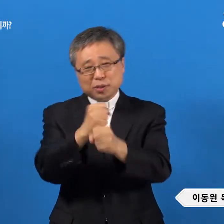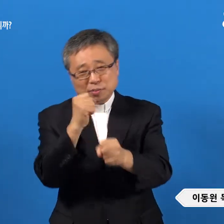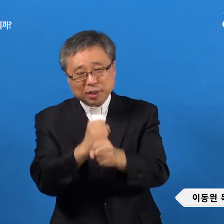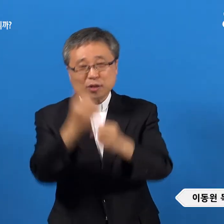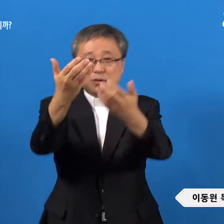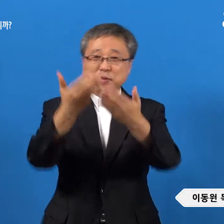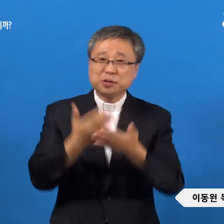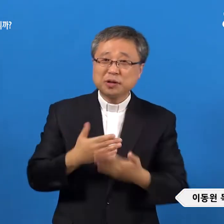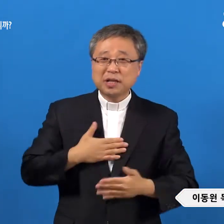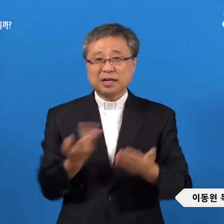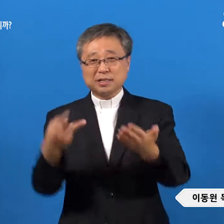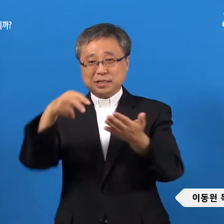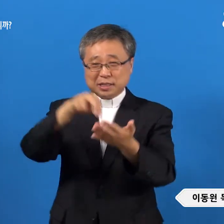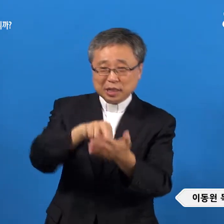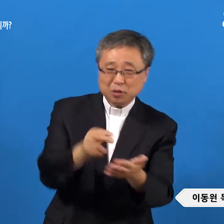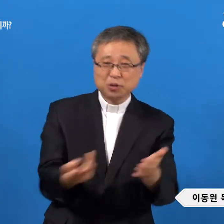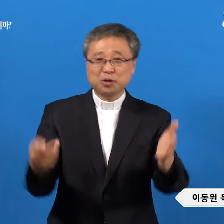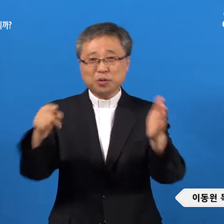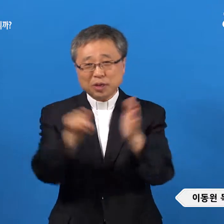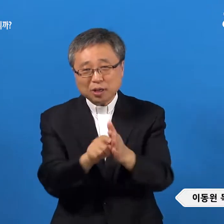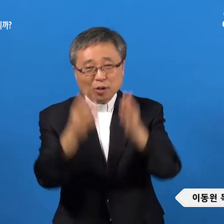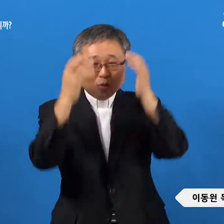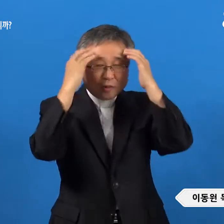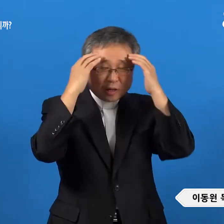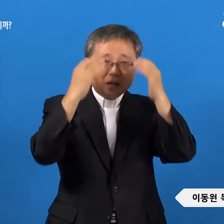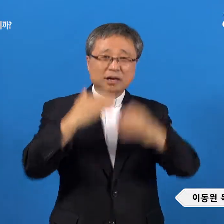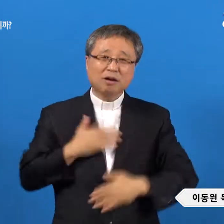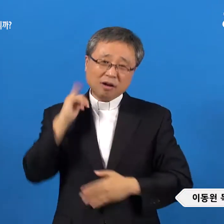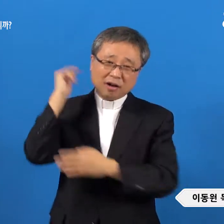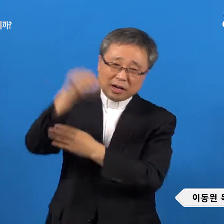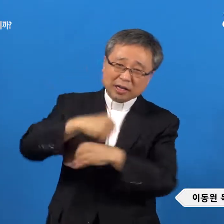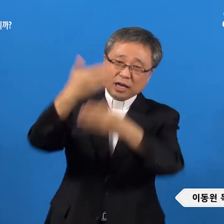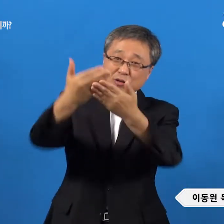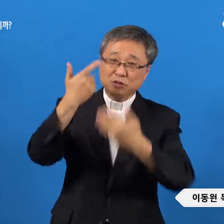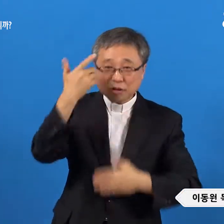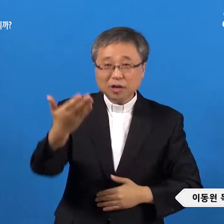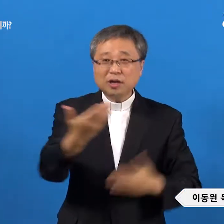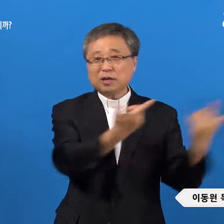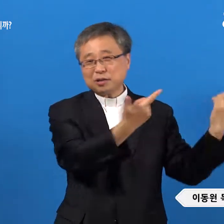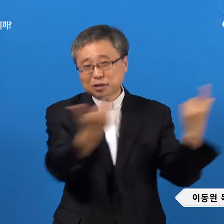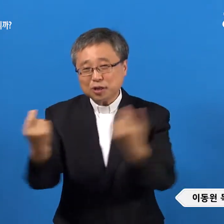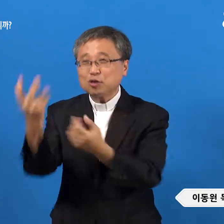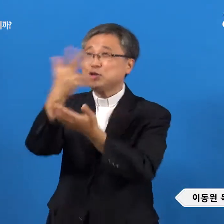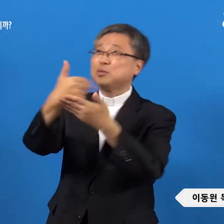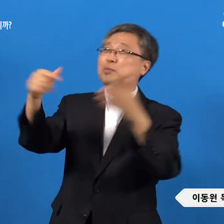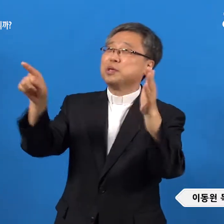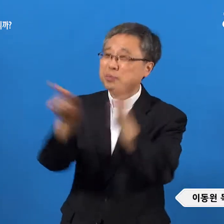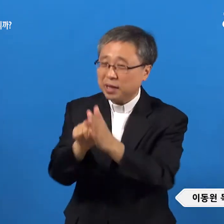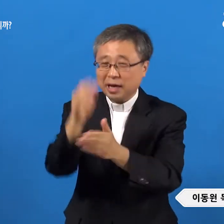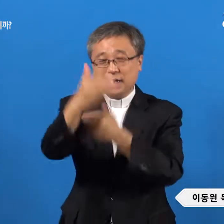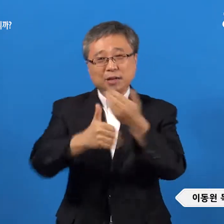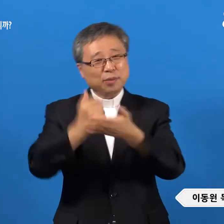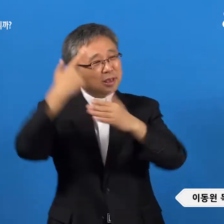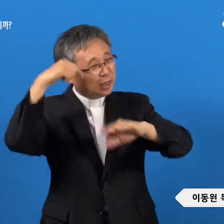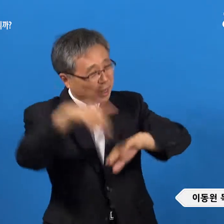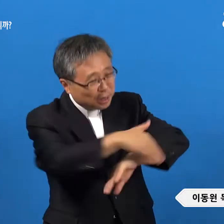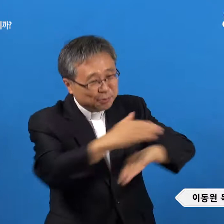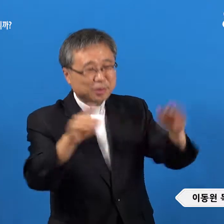만드시고 나를 세우기 위해서 이 고난을 허용하셨죠. 저는 여전히 주를 믿어요. 하나님의 섭리를 믿습니다. 하나님의